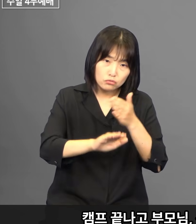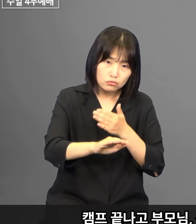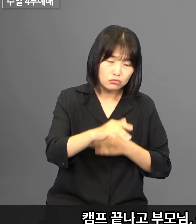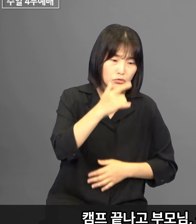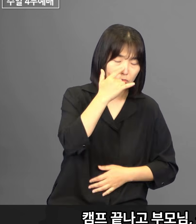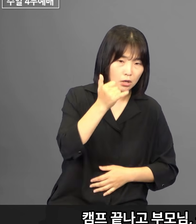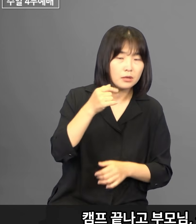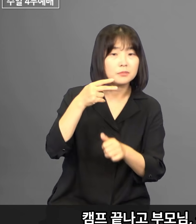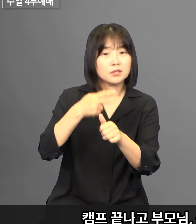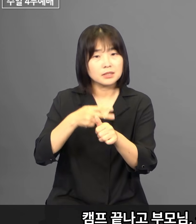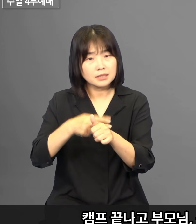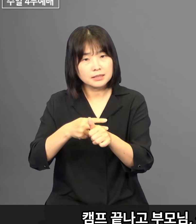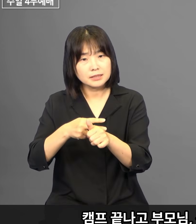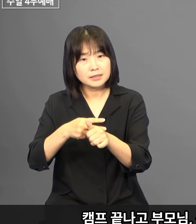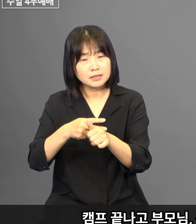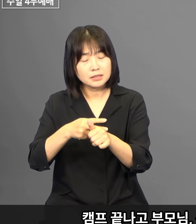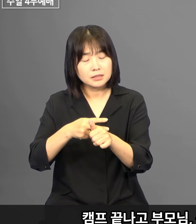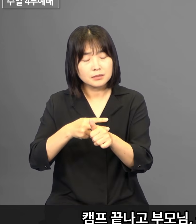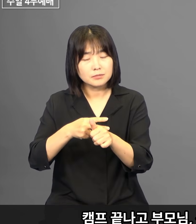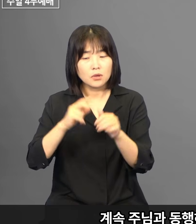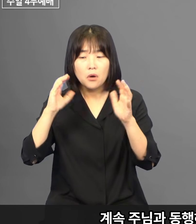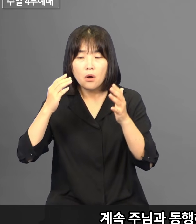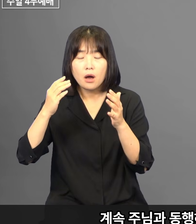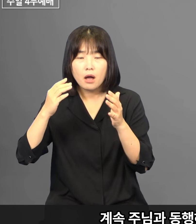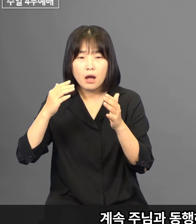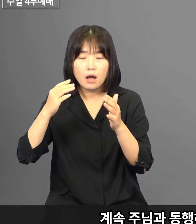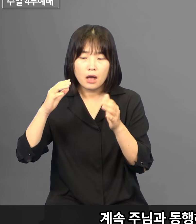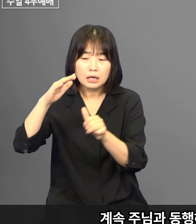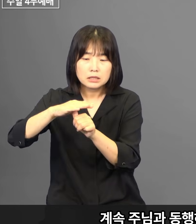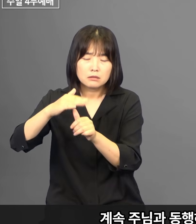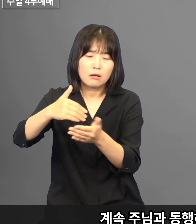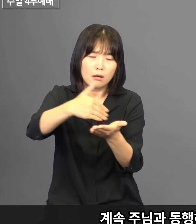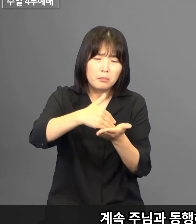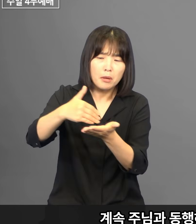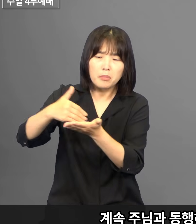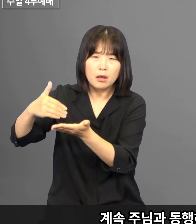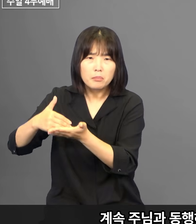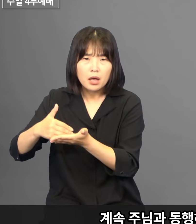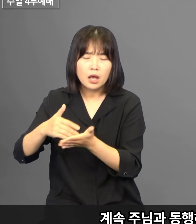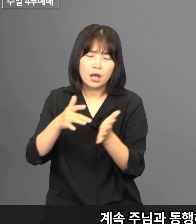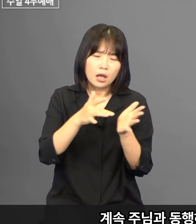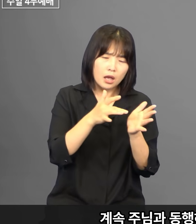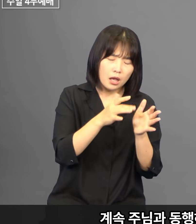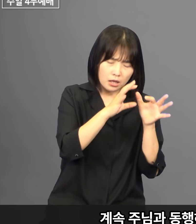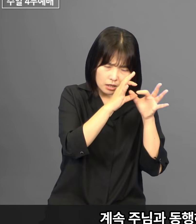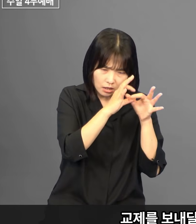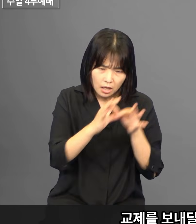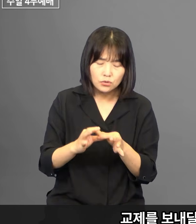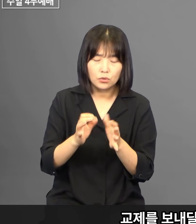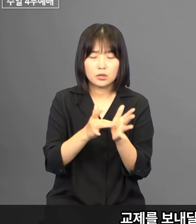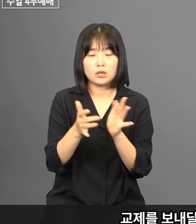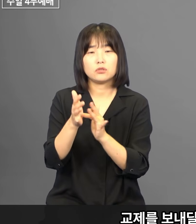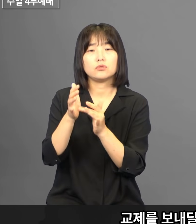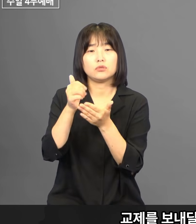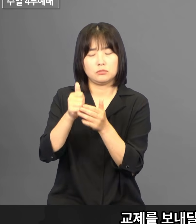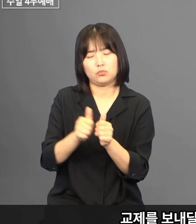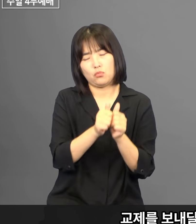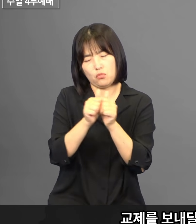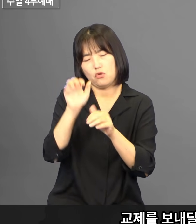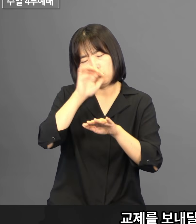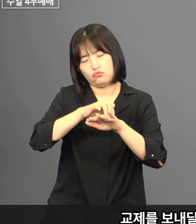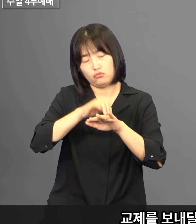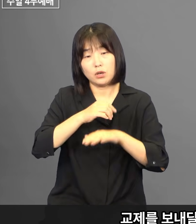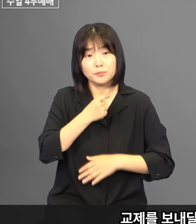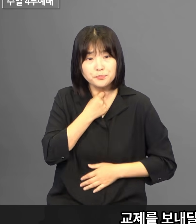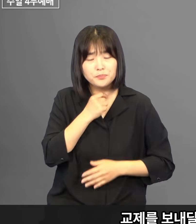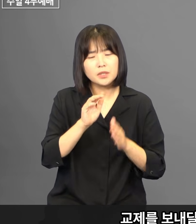선생님, 아이들이 요청이 와요. 계속 주님과 동행하는 삶을 훈련하고 싶은데 교재를 보내달라. 어떻게